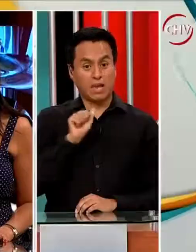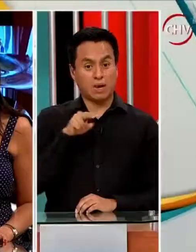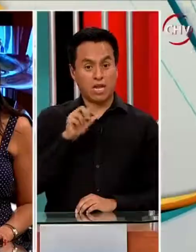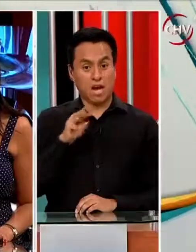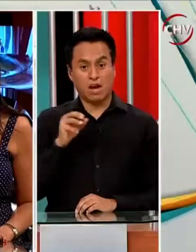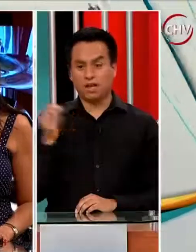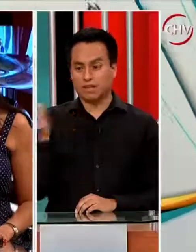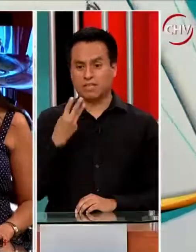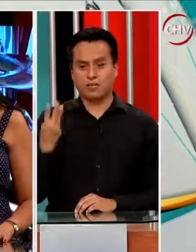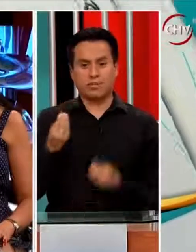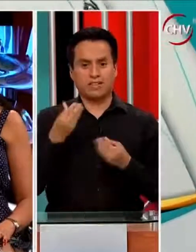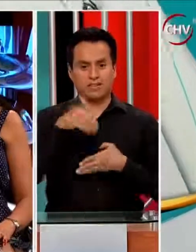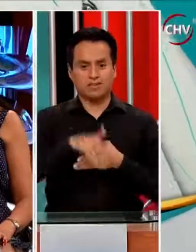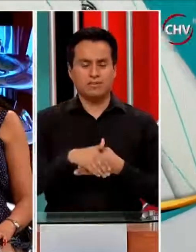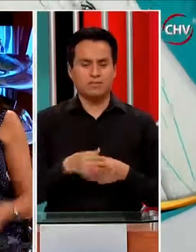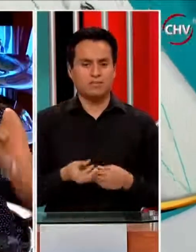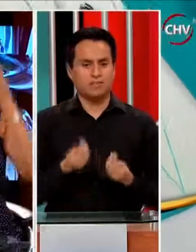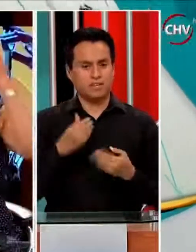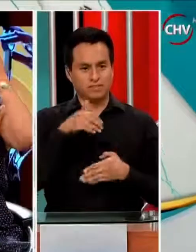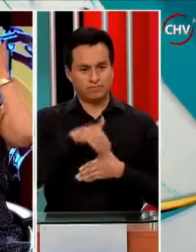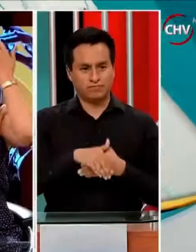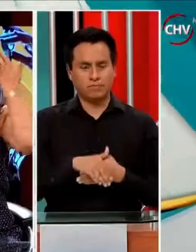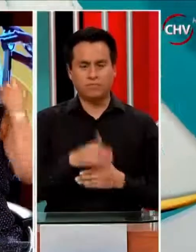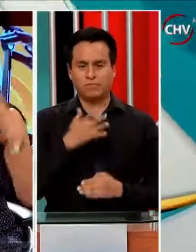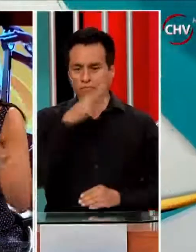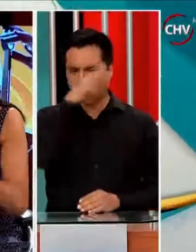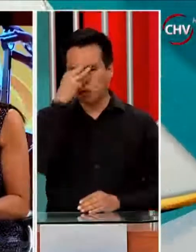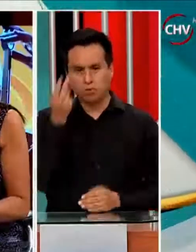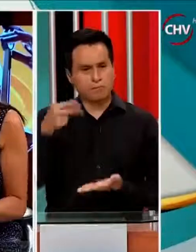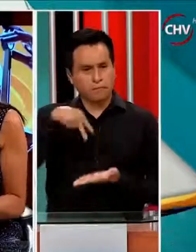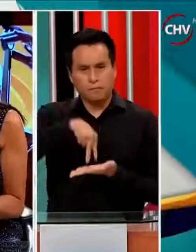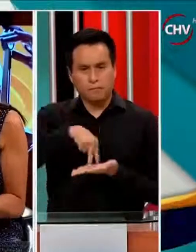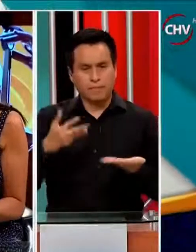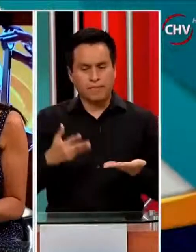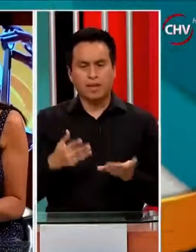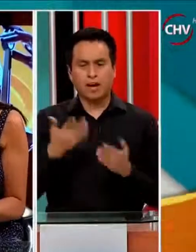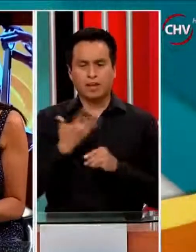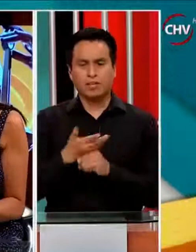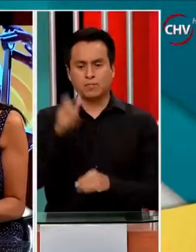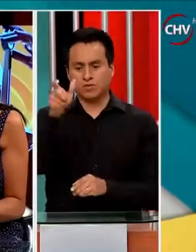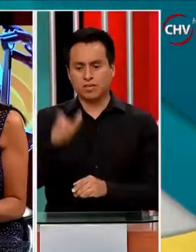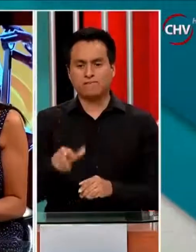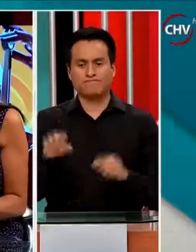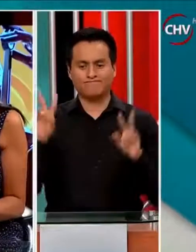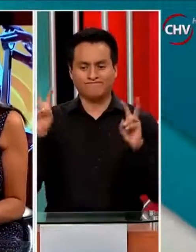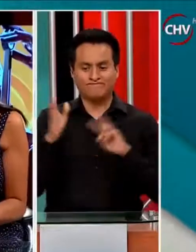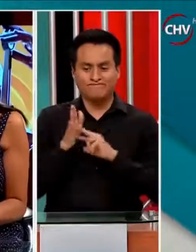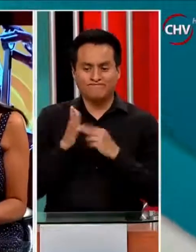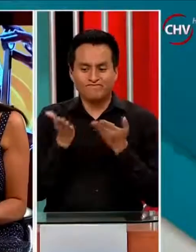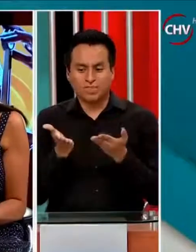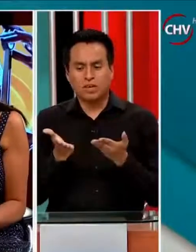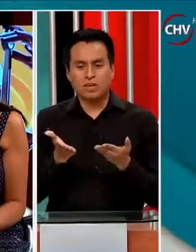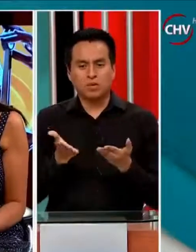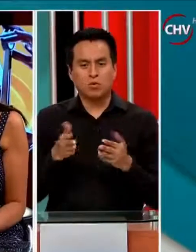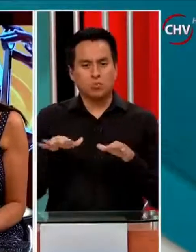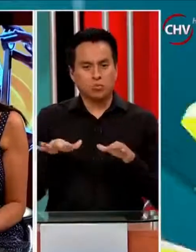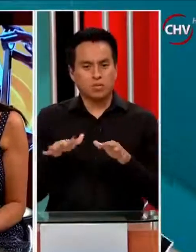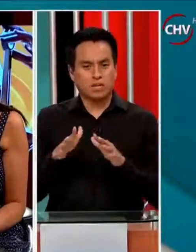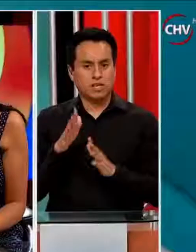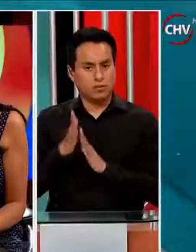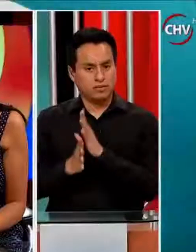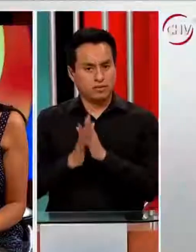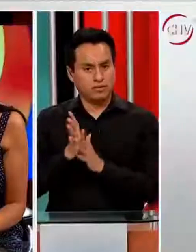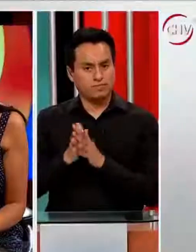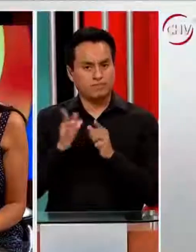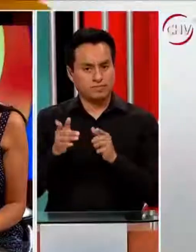muy buenas tardes a los tres. La presencia de Melitón se debe a que en este caso está involucrada una persona que utiliza la lengua de